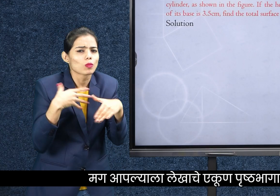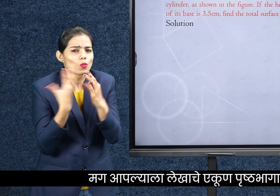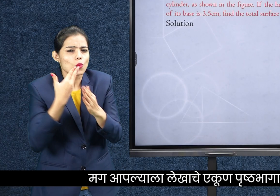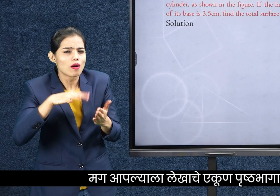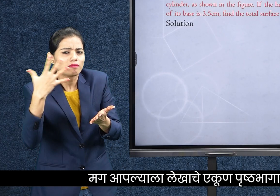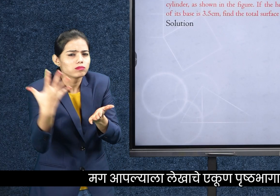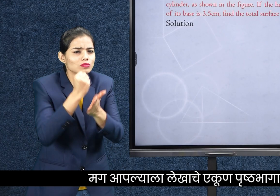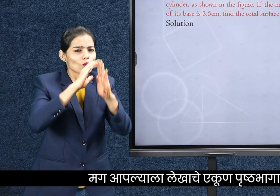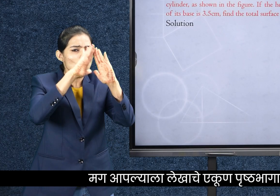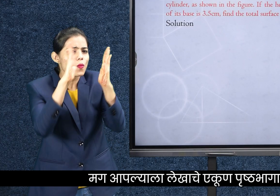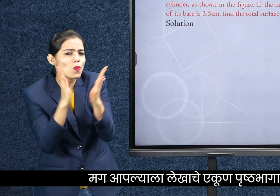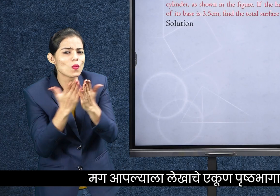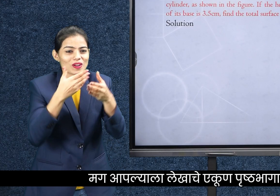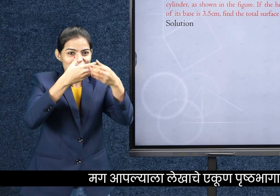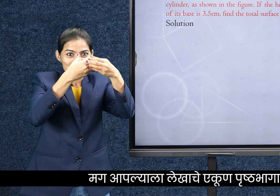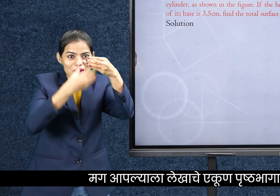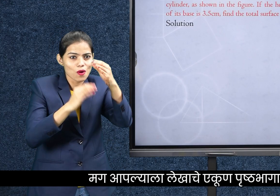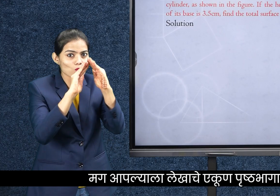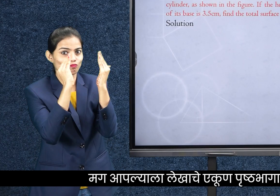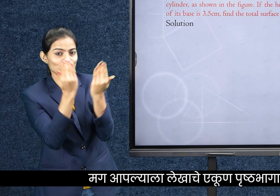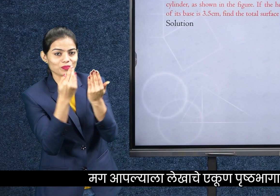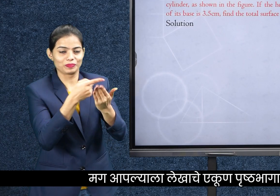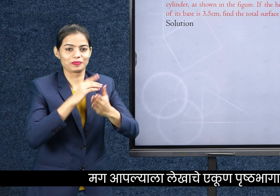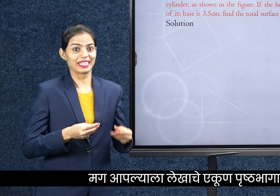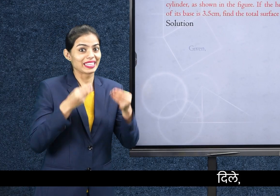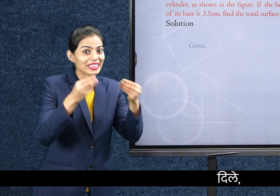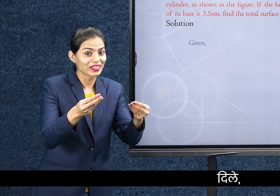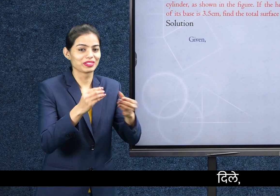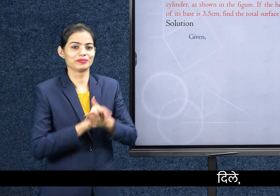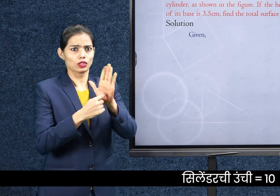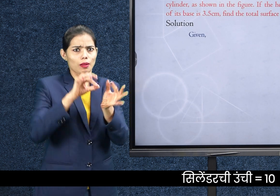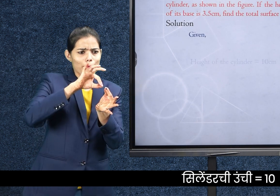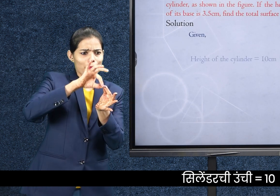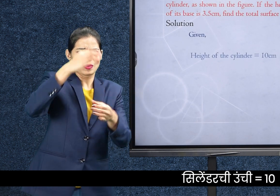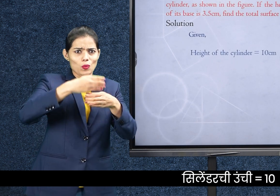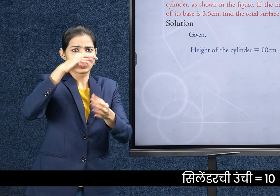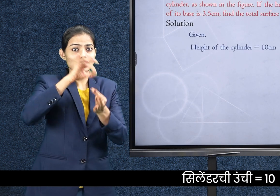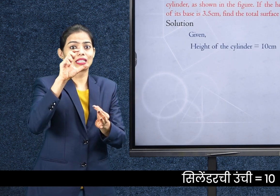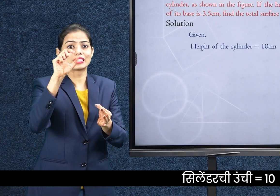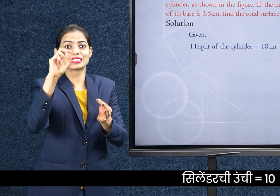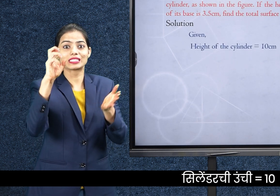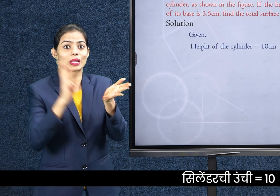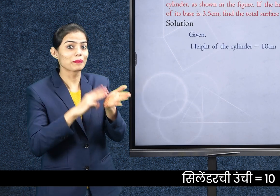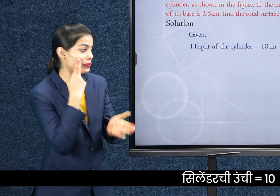आपल्याला लेखाचे एकूण पृष्ठभागाचे क्षेत्रफळ मिळेल. दिले. सिलेंडरची उंची बरोबर 10 सेंटीमीटर.